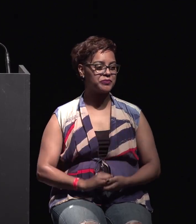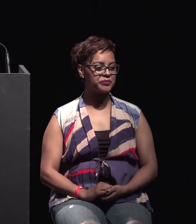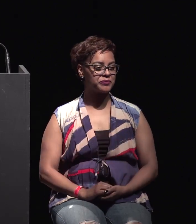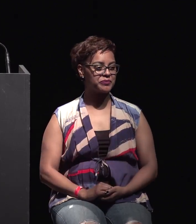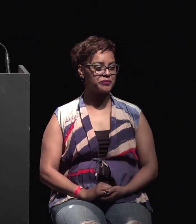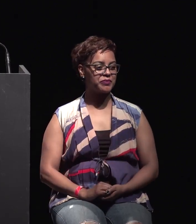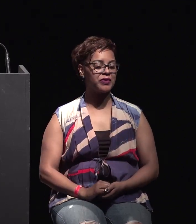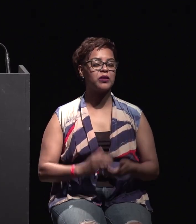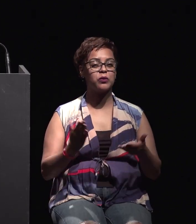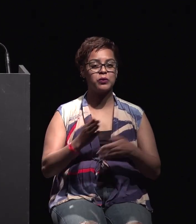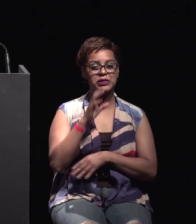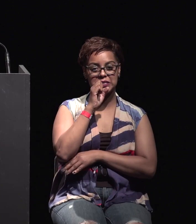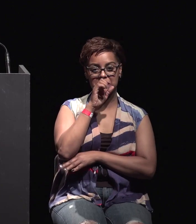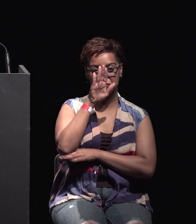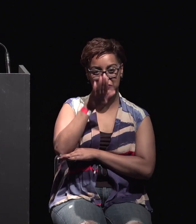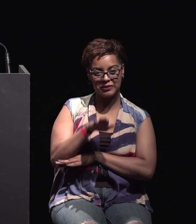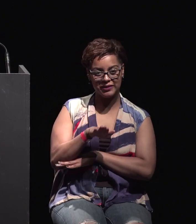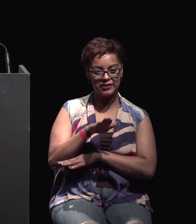nessa tarde.